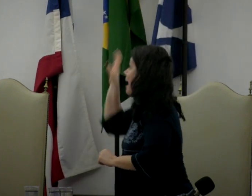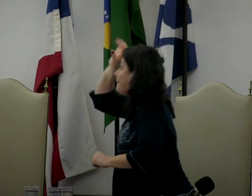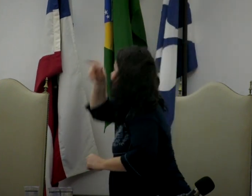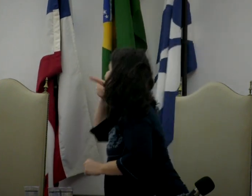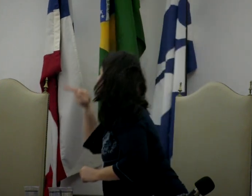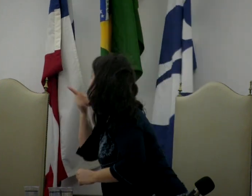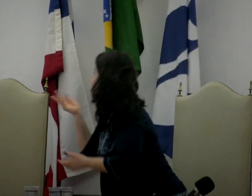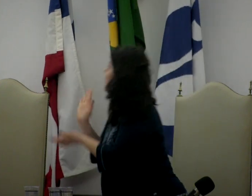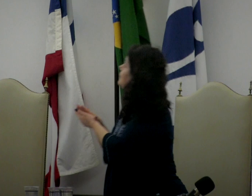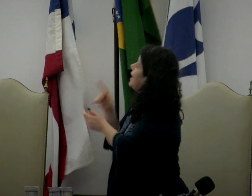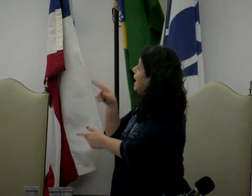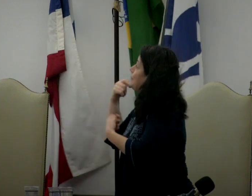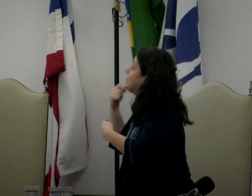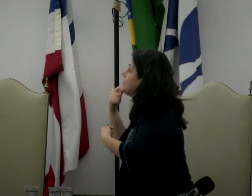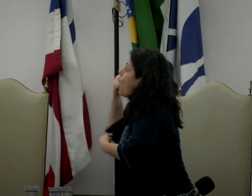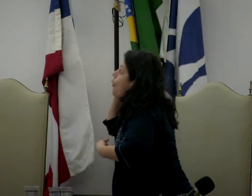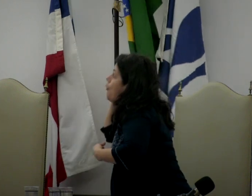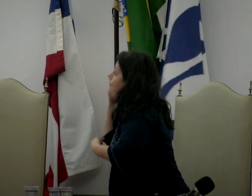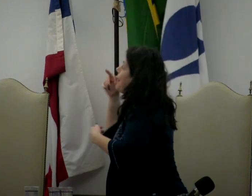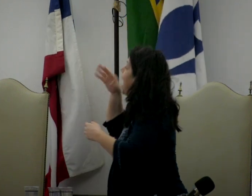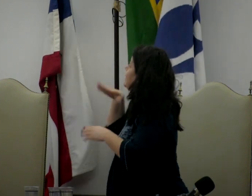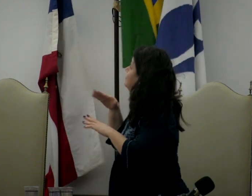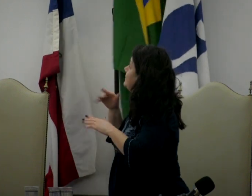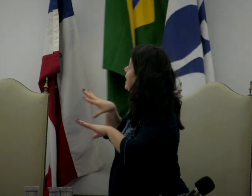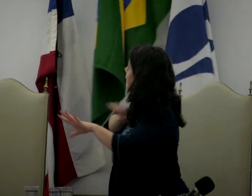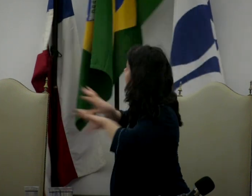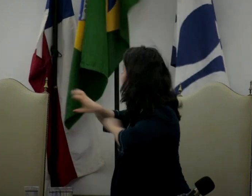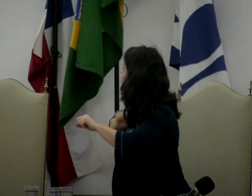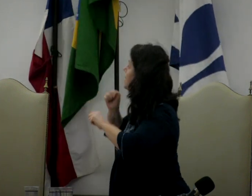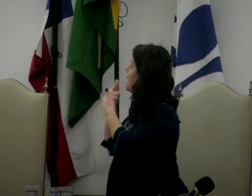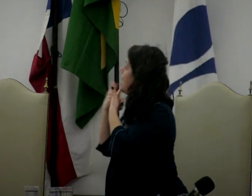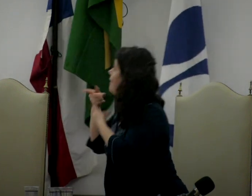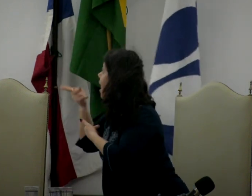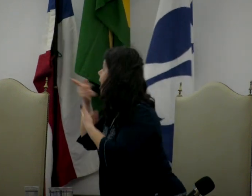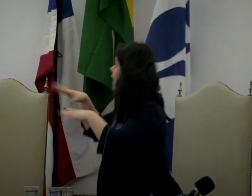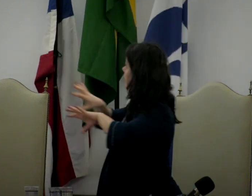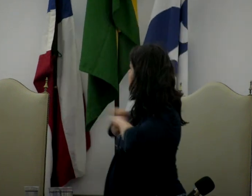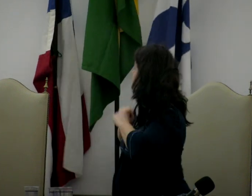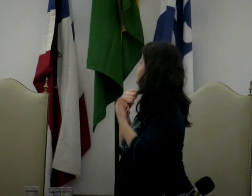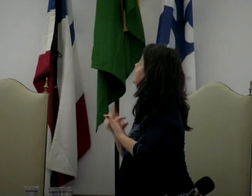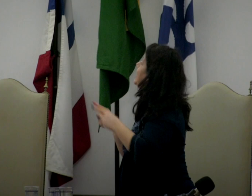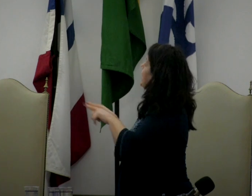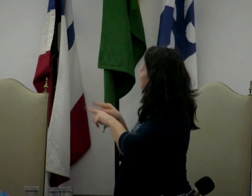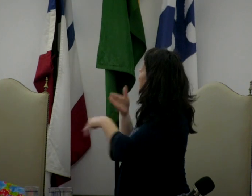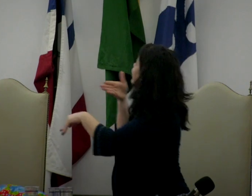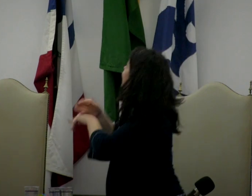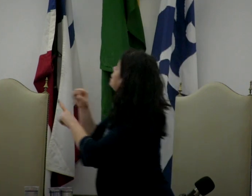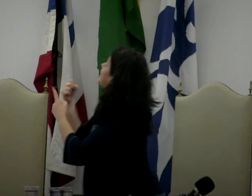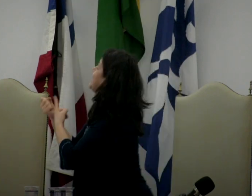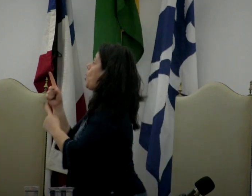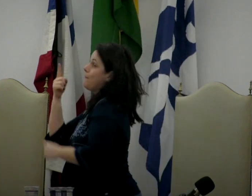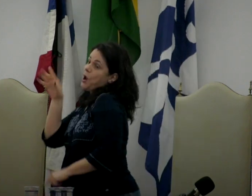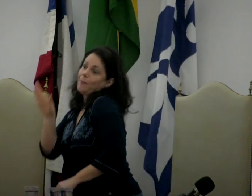suma importância que o bebê que não ouve, consequentemente, ele não vai aprender, não vai falar, ele precisa da audição para se